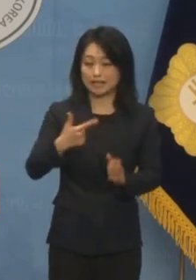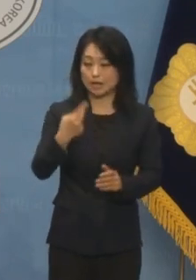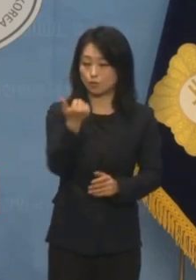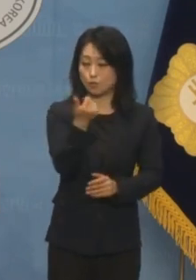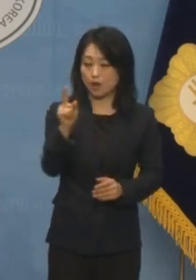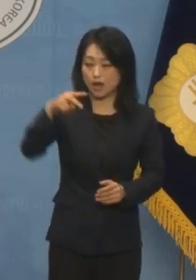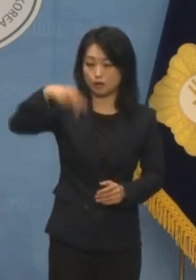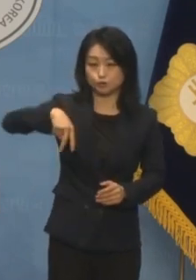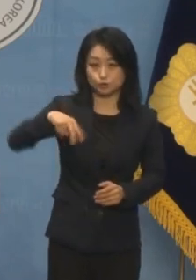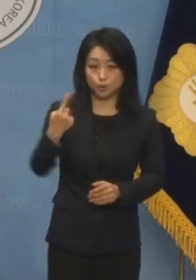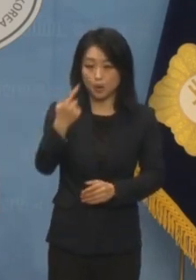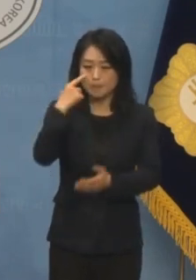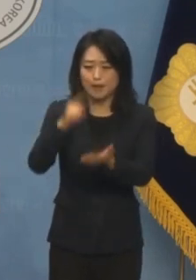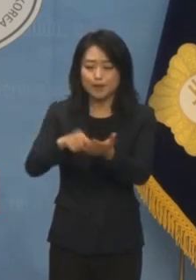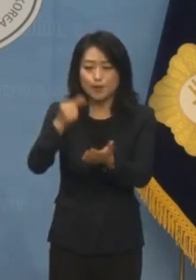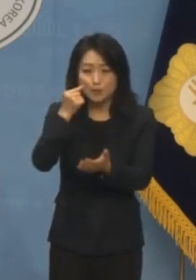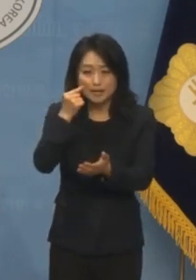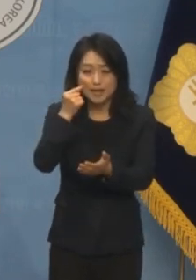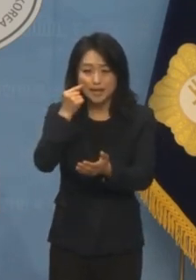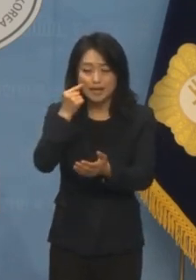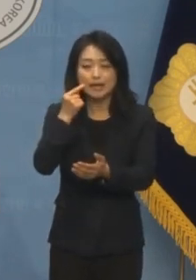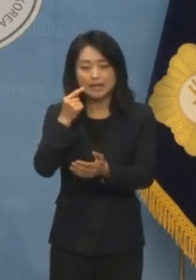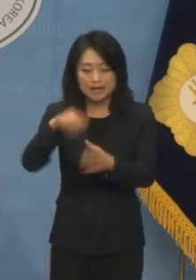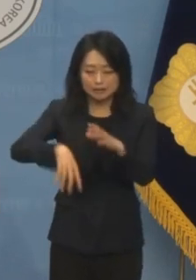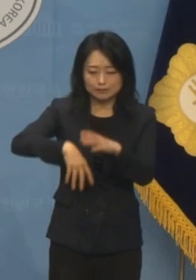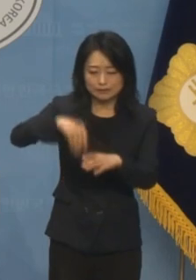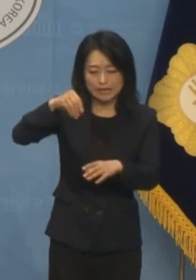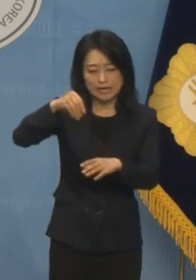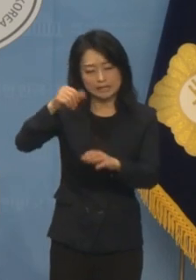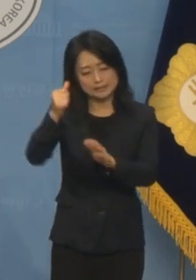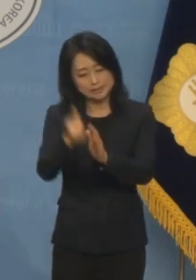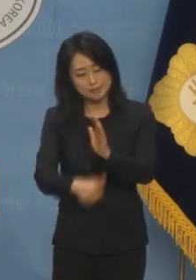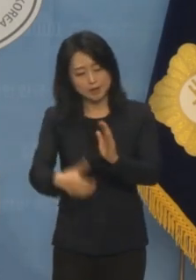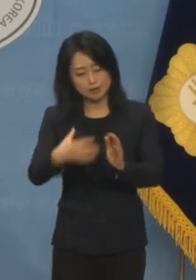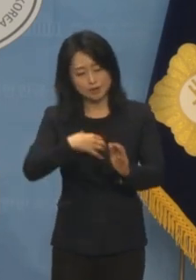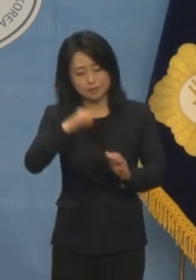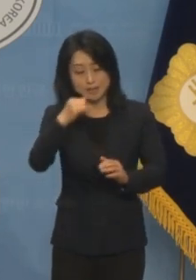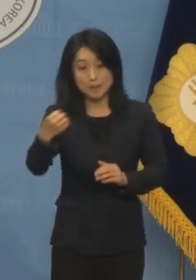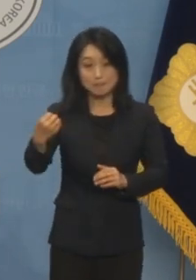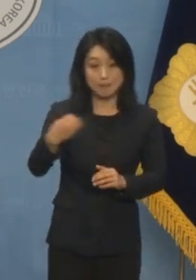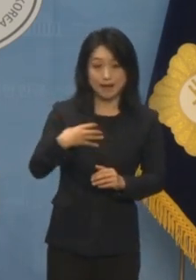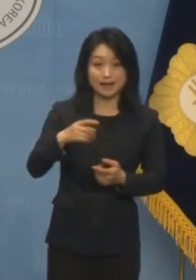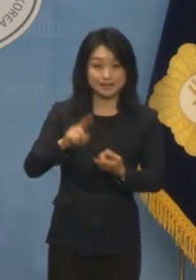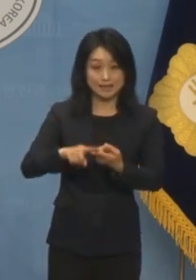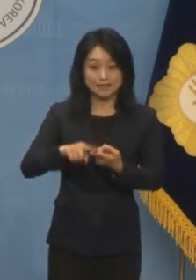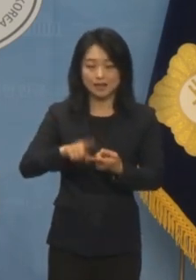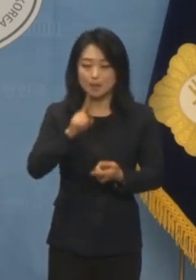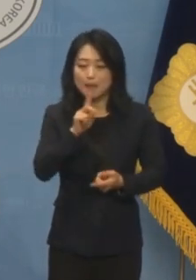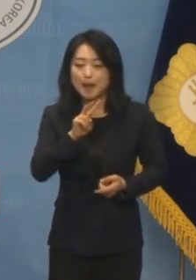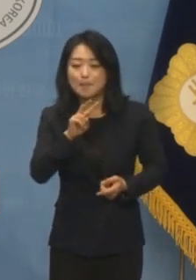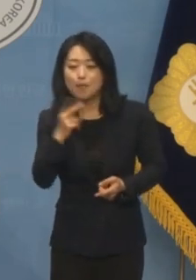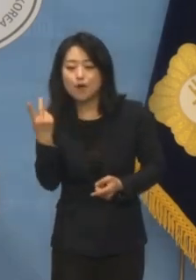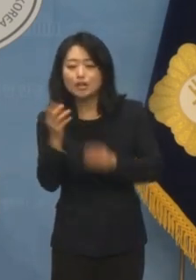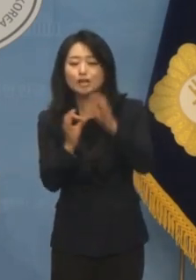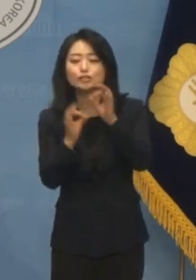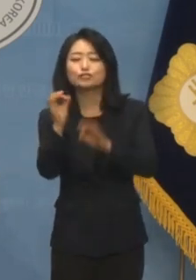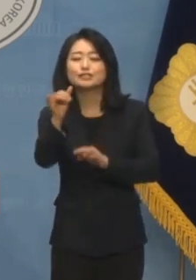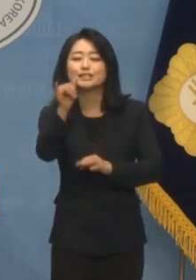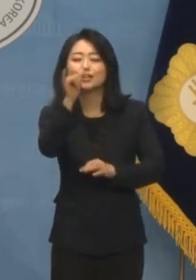못해 리스크가 크다는 아브레우 액트지오 고문의 문제적 발언은 번역상 오류로